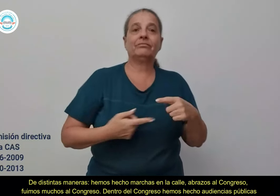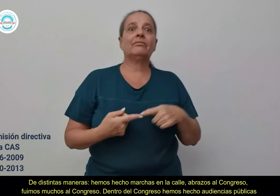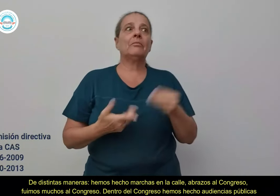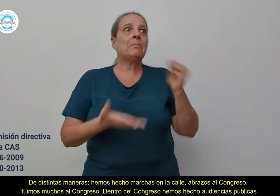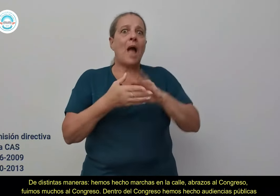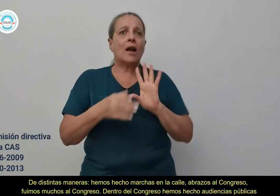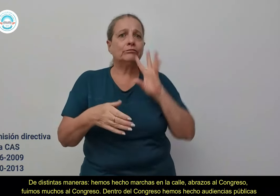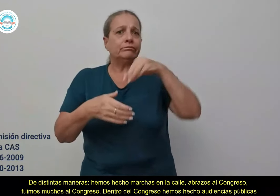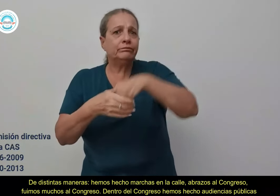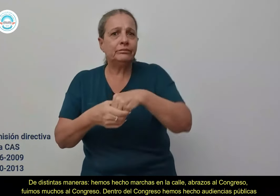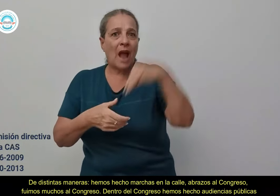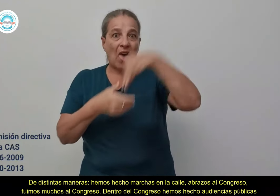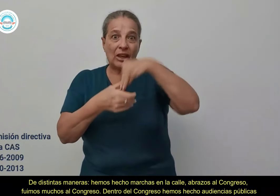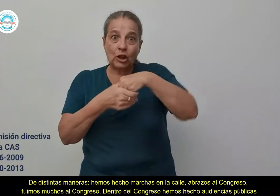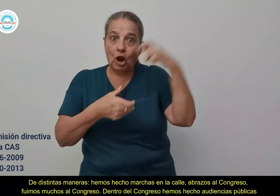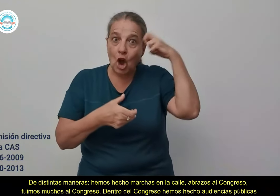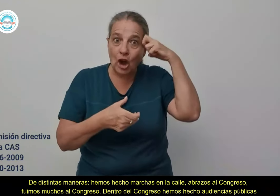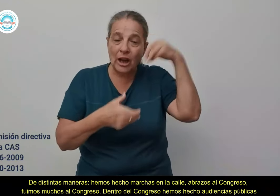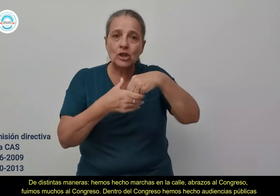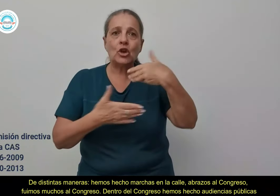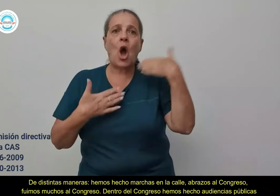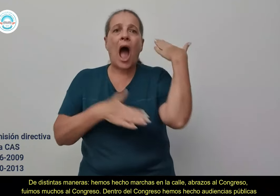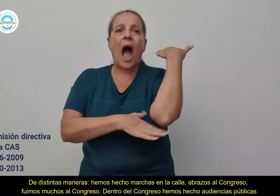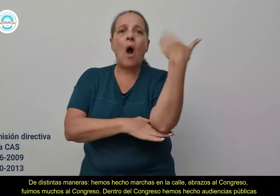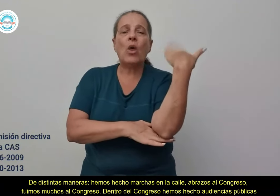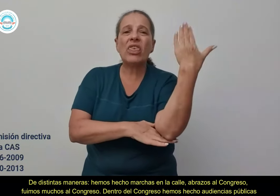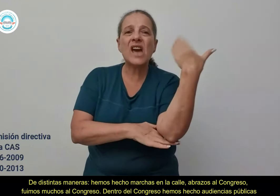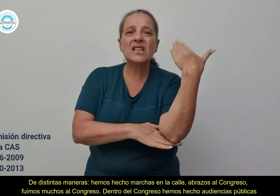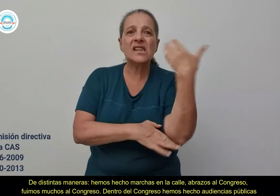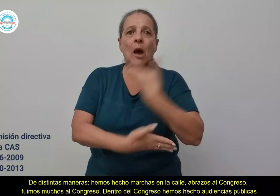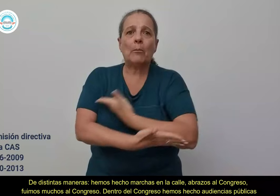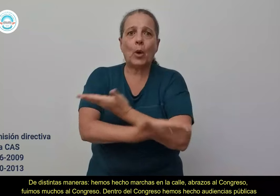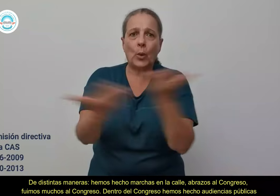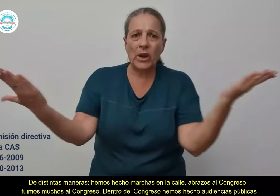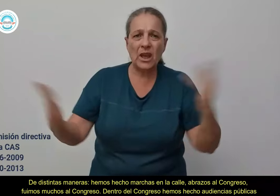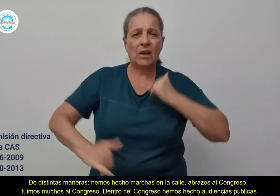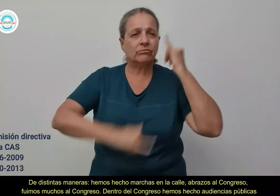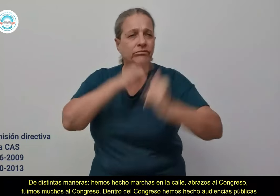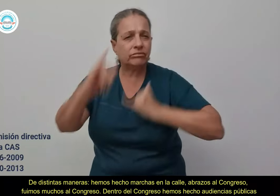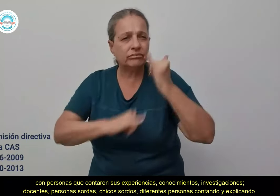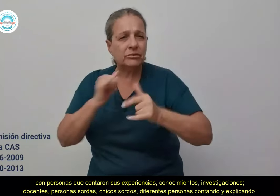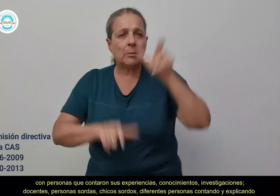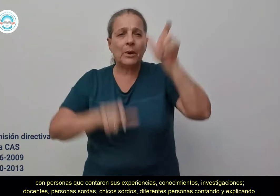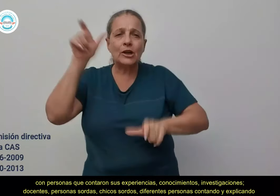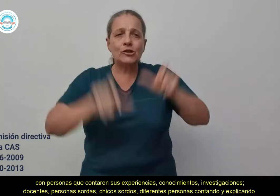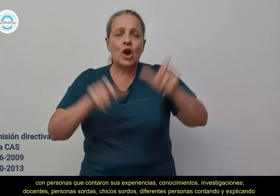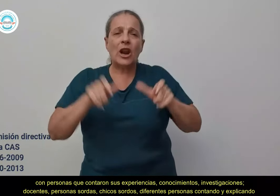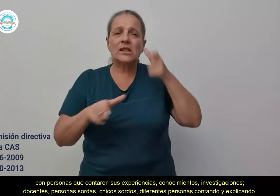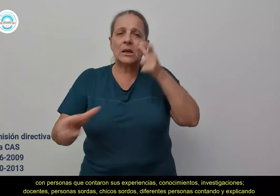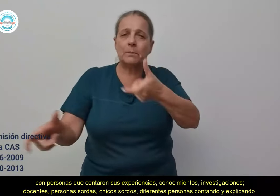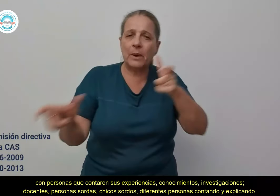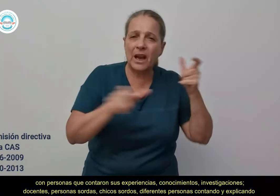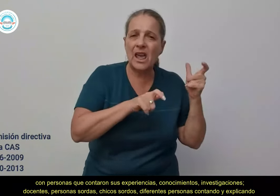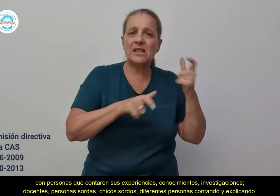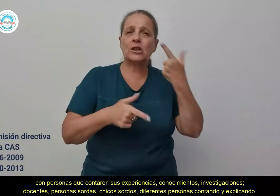Congreso. Dentro del Congreso hemos hecho audiencias públicas con personas que contaron sus